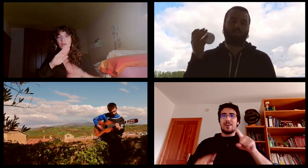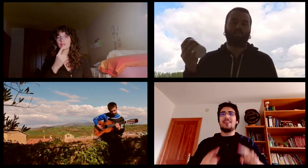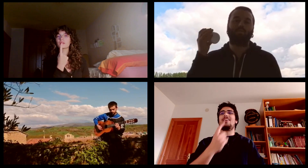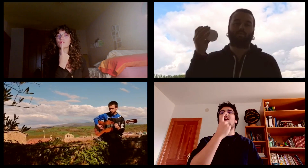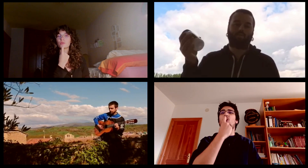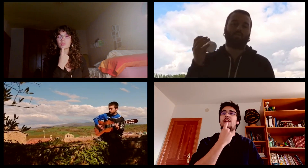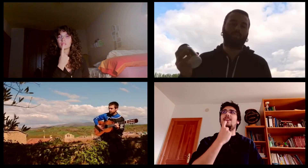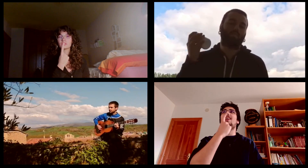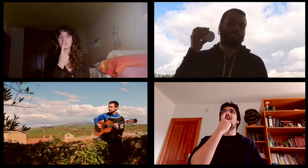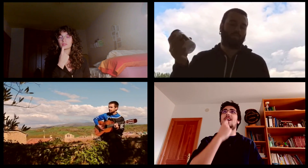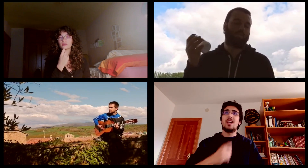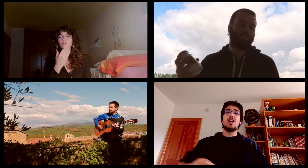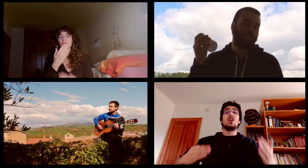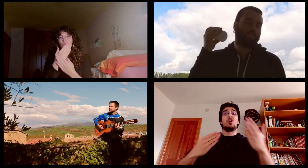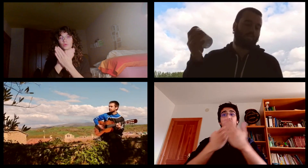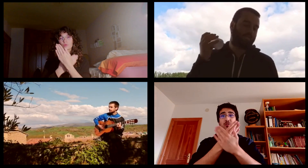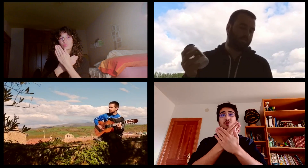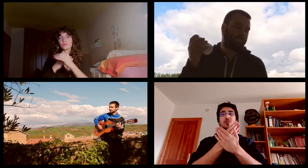gau erdi gorri